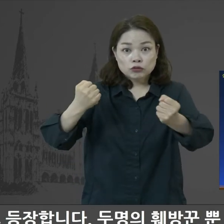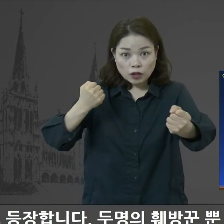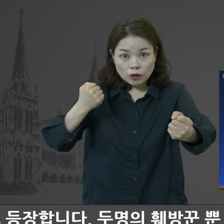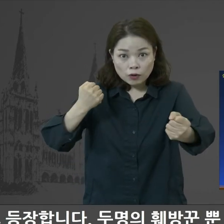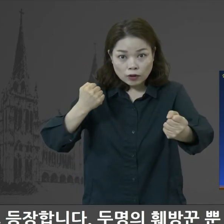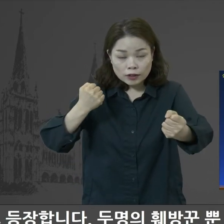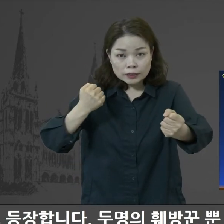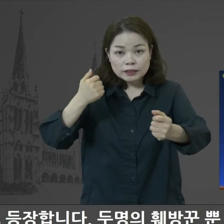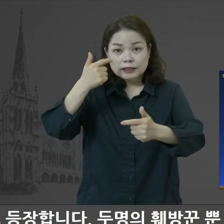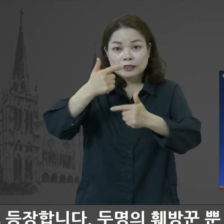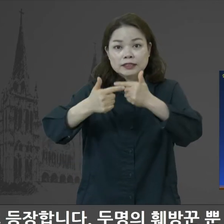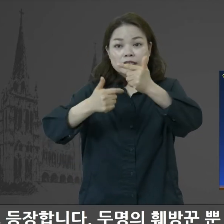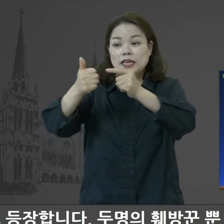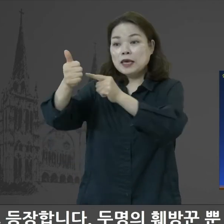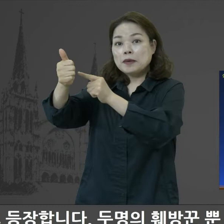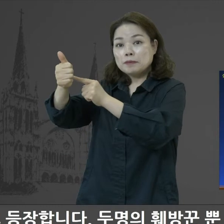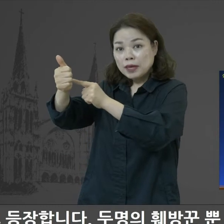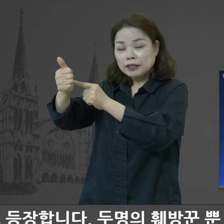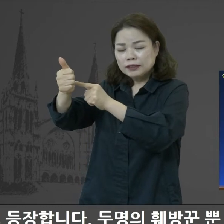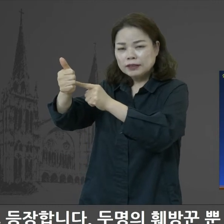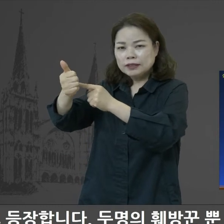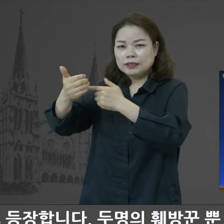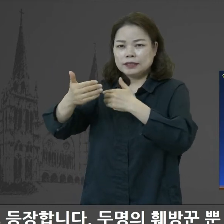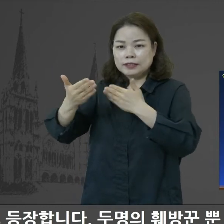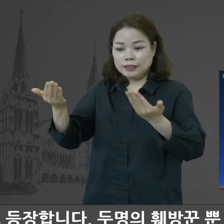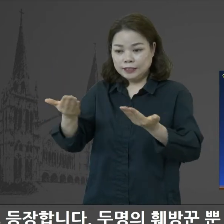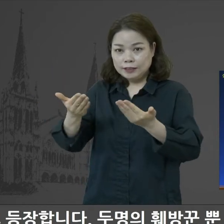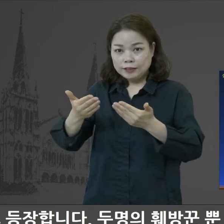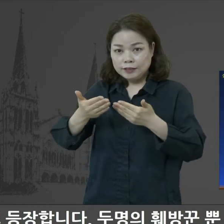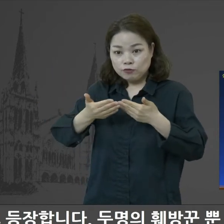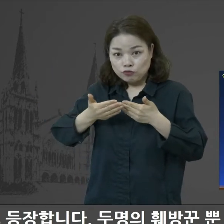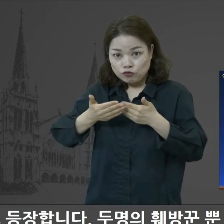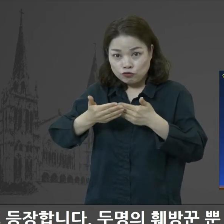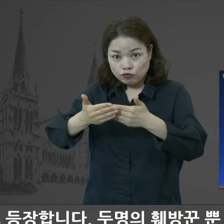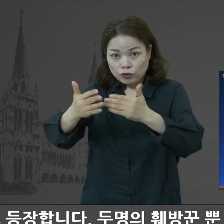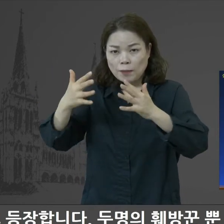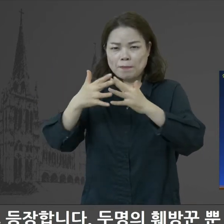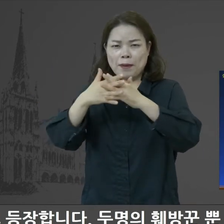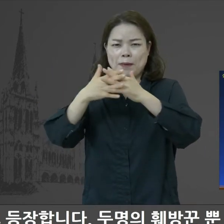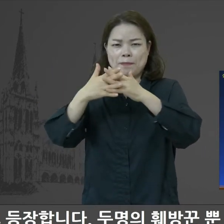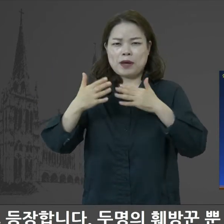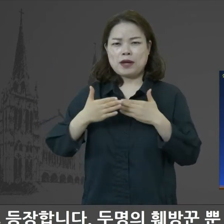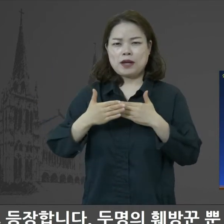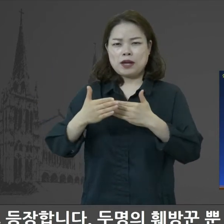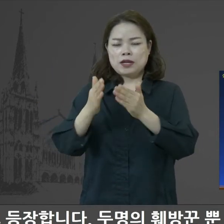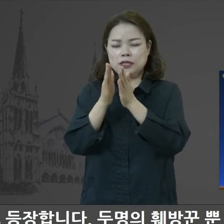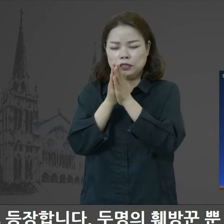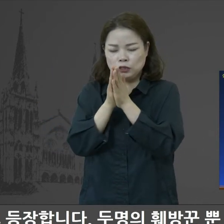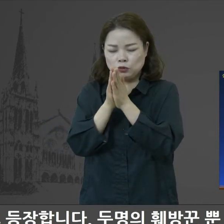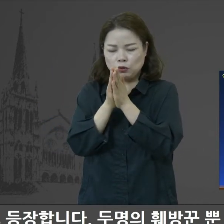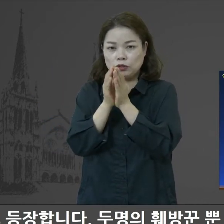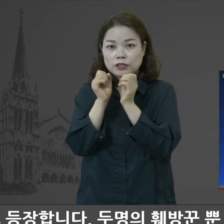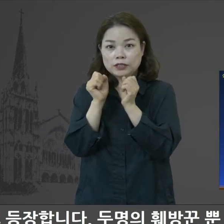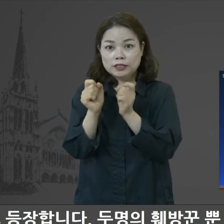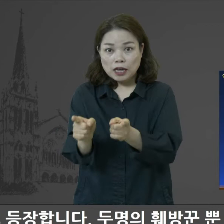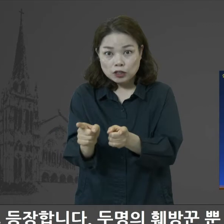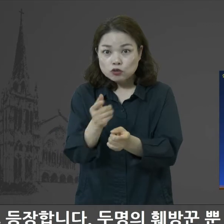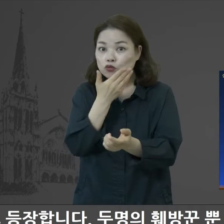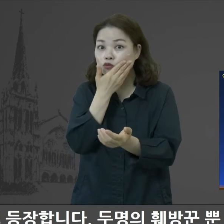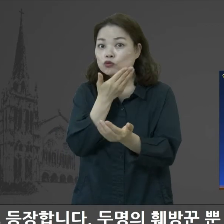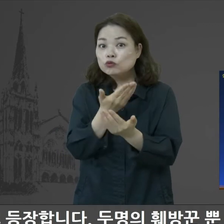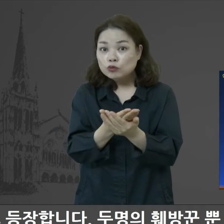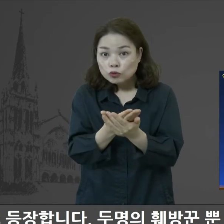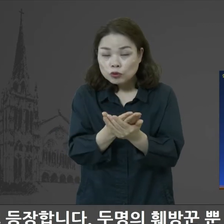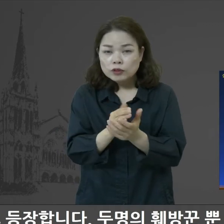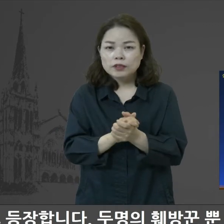그때에 느헤미야는 이 일을 진행합니다. 자, 기도와 기회 사이에서 중요한